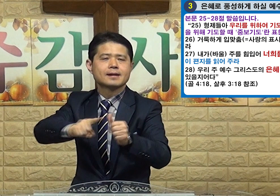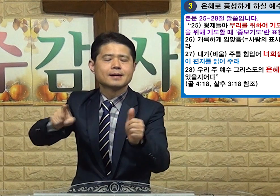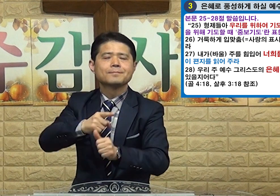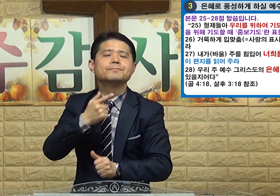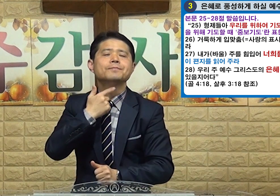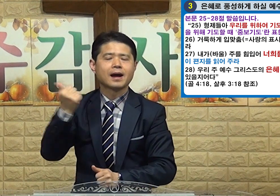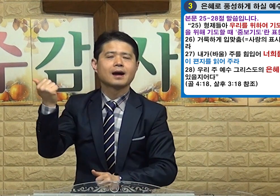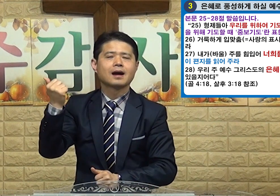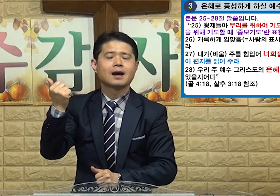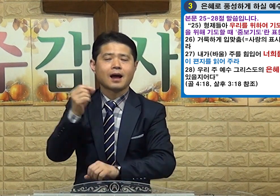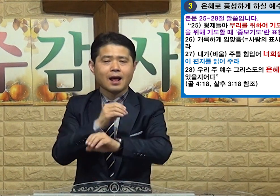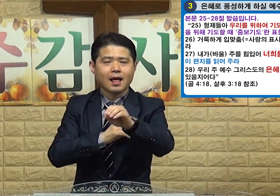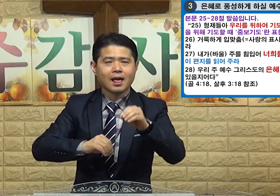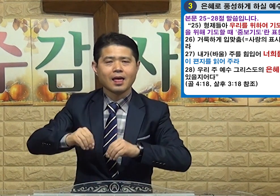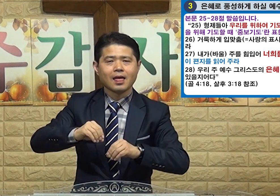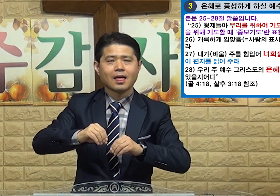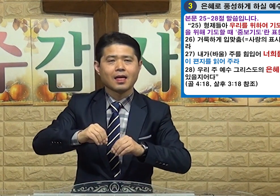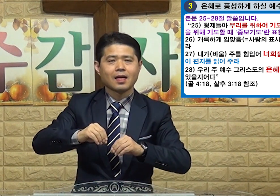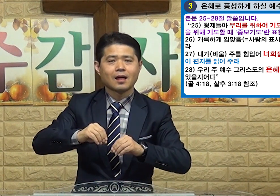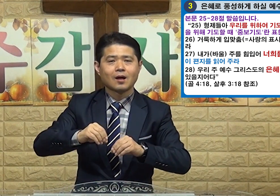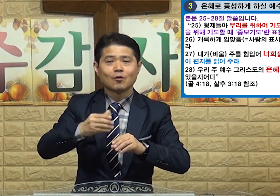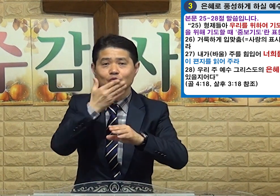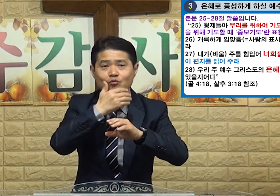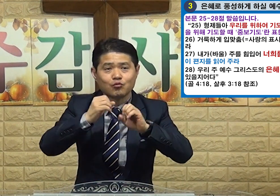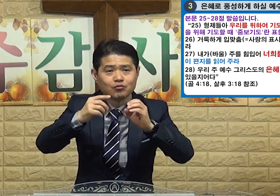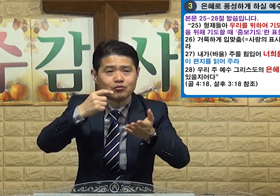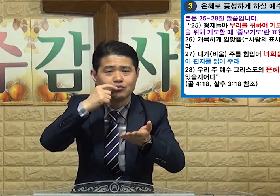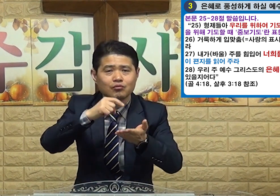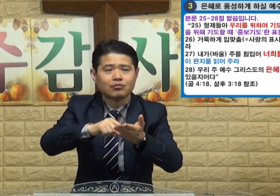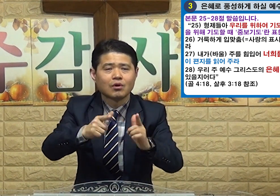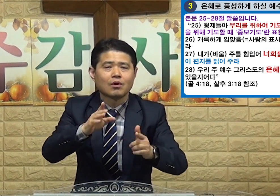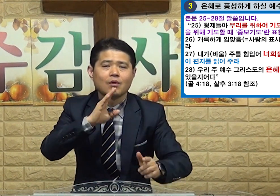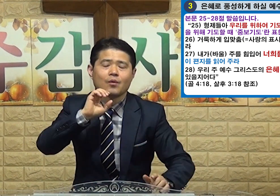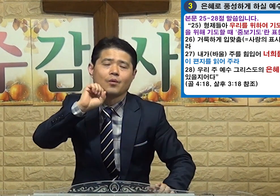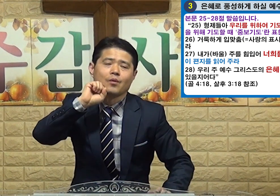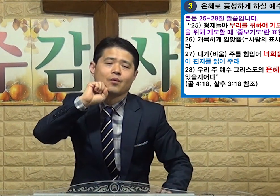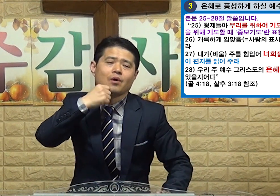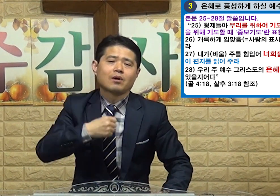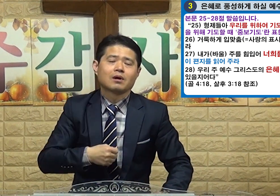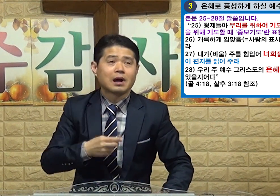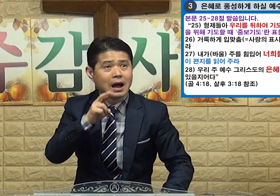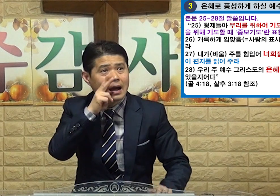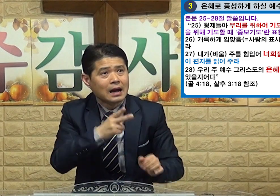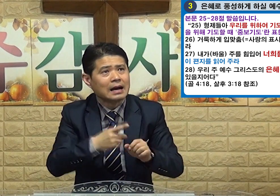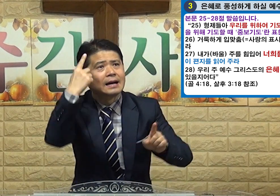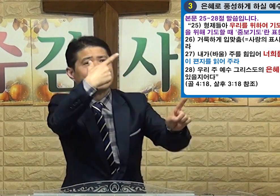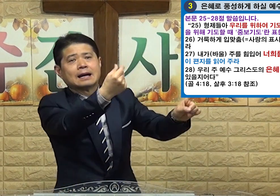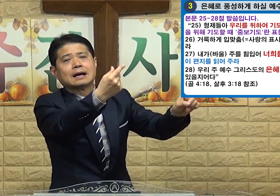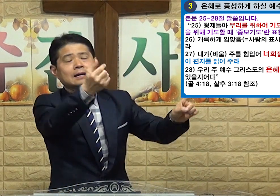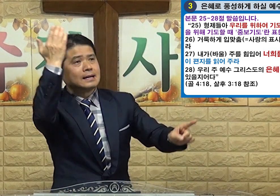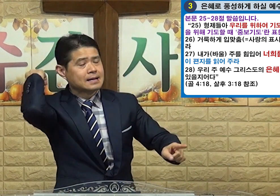예전에는 그 복음 전하는 사람들을 죽이고 오히려 복음을 전하는 것이 쉽지 않았기 때문입니다.